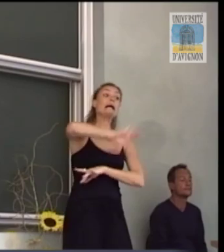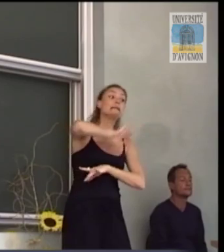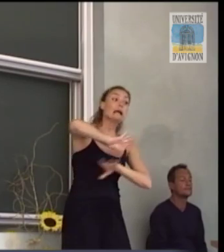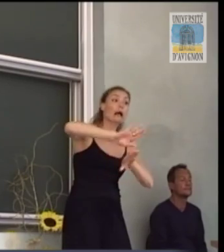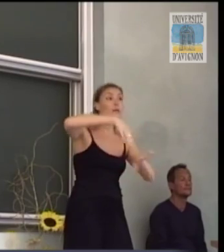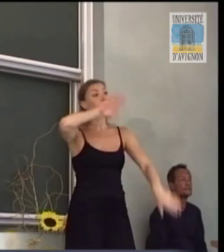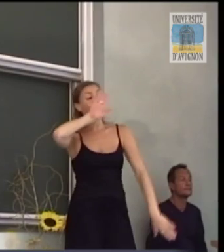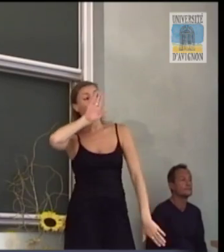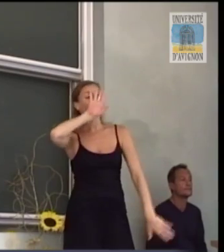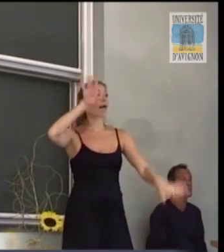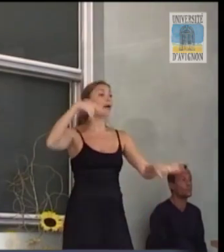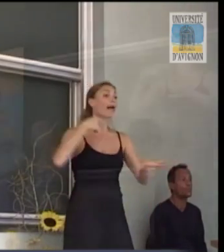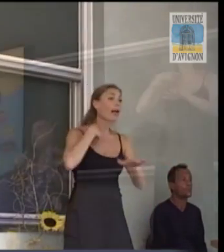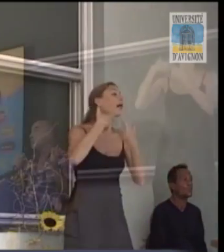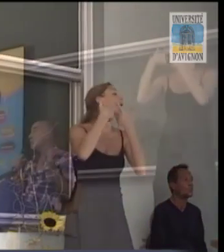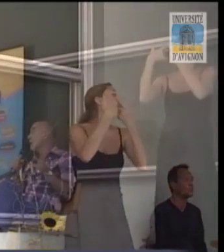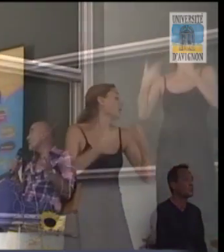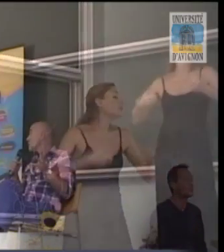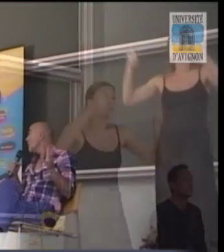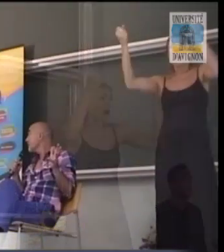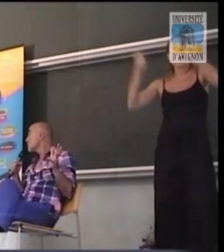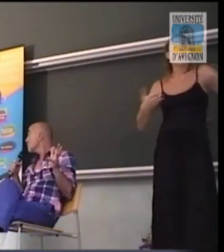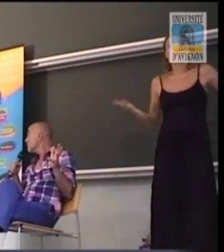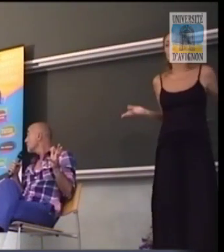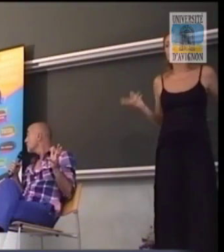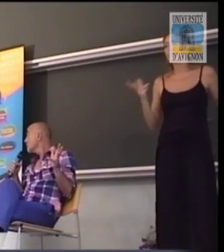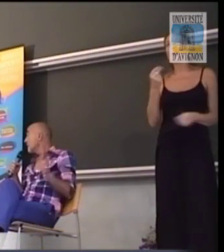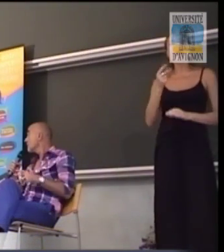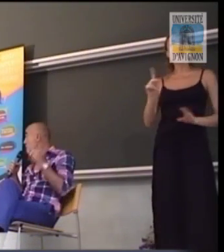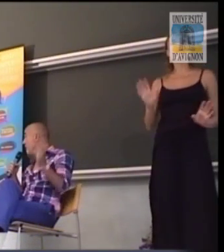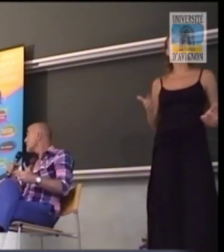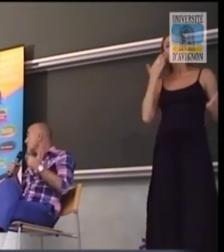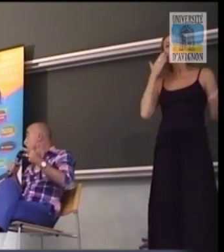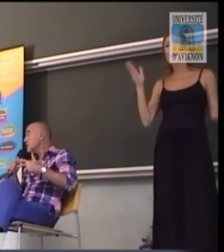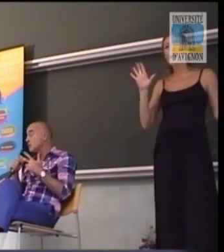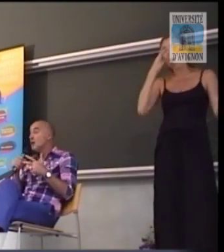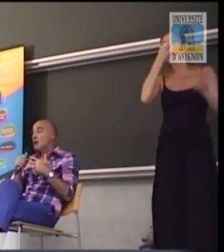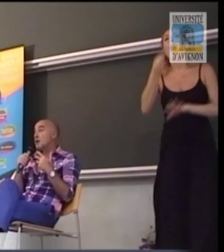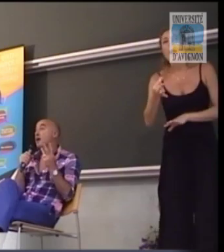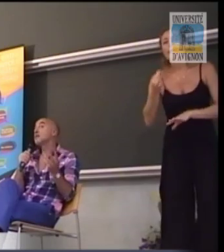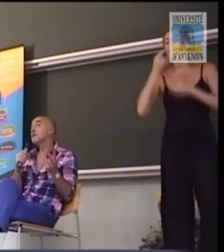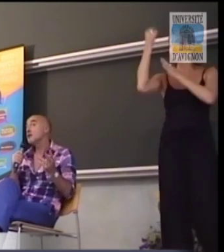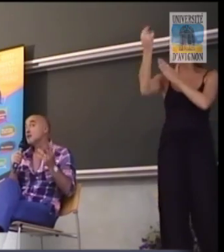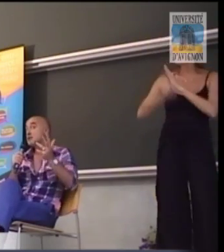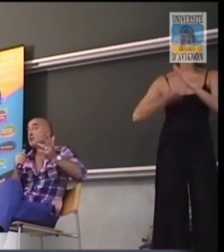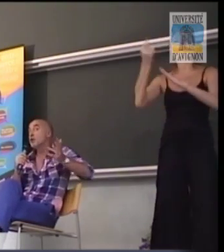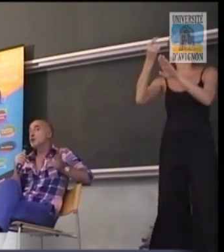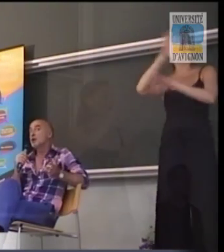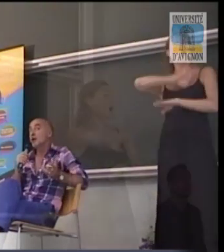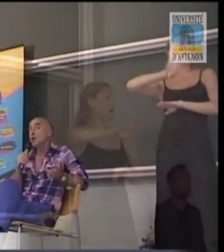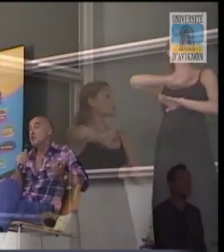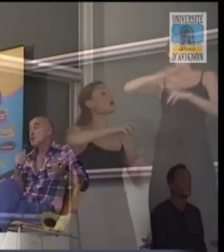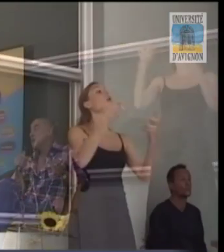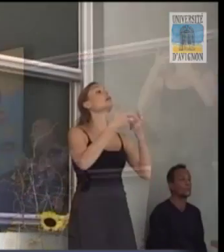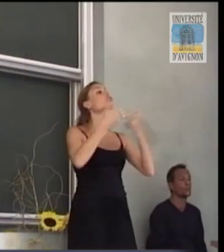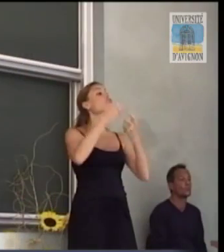aussi. Mais, je veux dire, Pasteur n'a pas trouvé le vaccin contre la rage un matin en se levant. Il a fallu faire des essais, et la tartatin, si bonne,